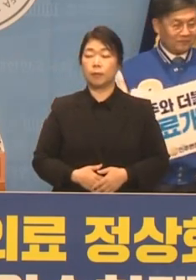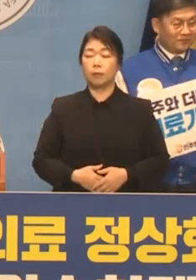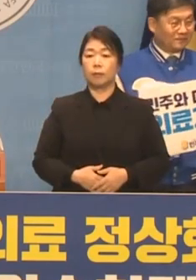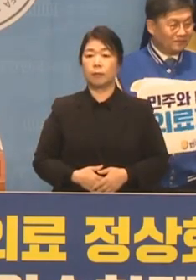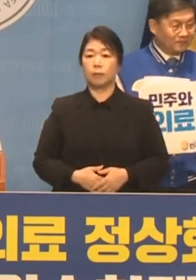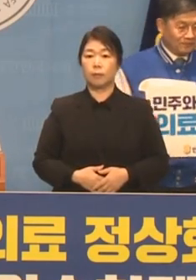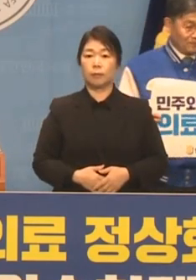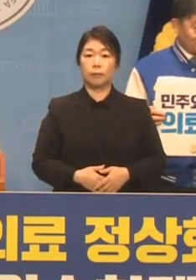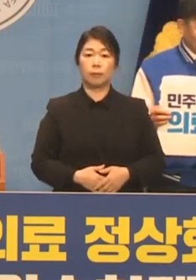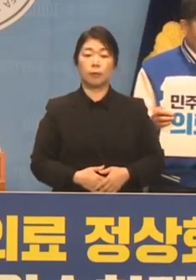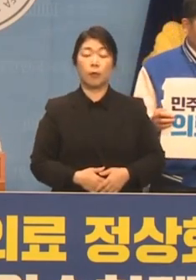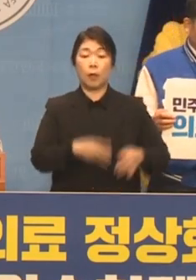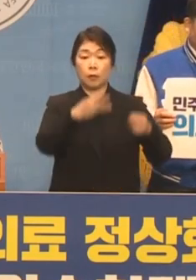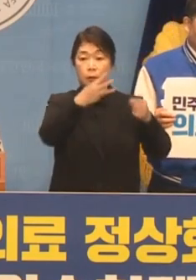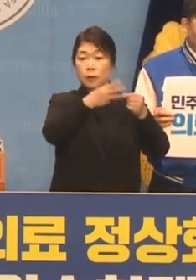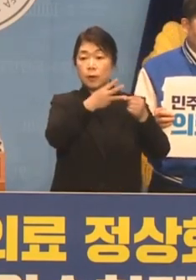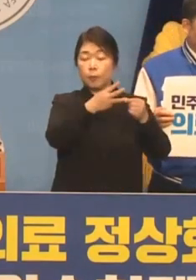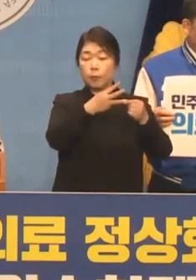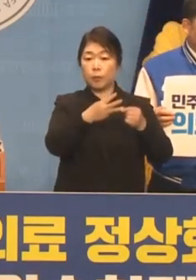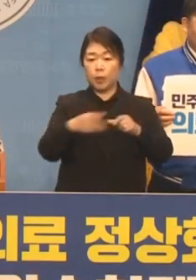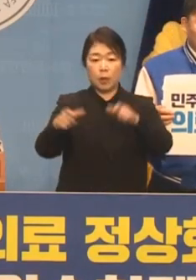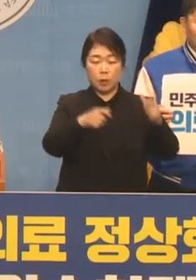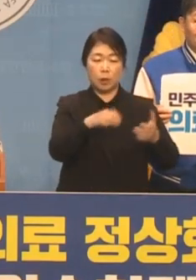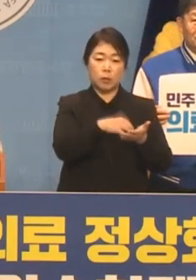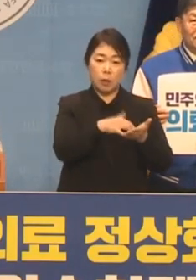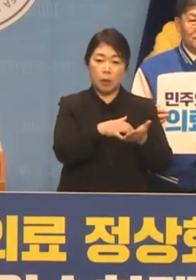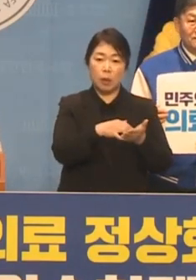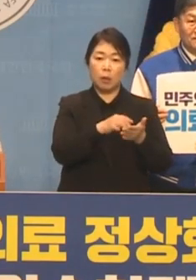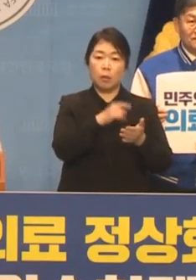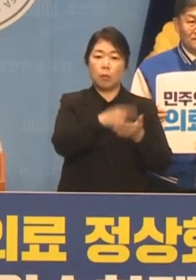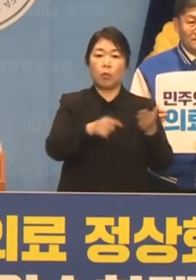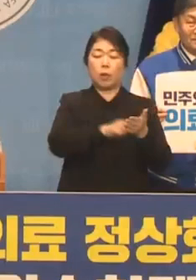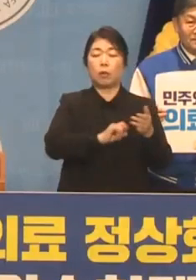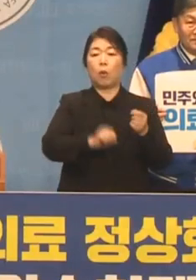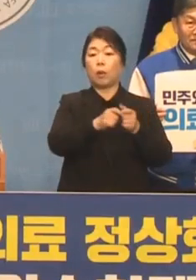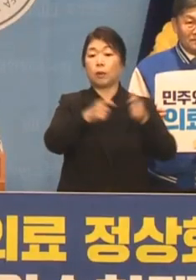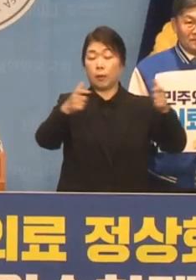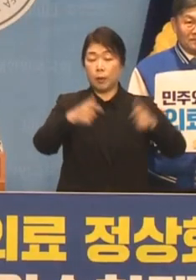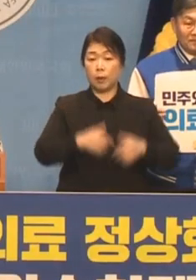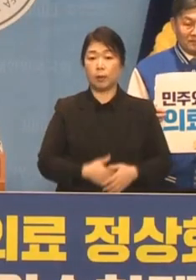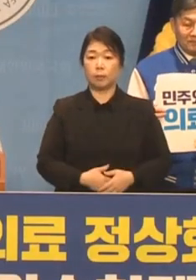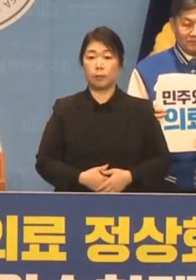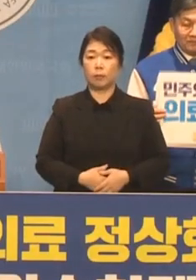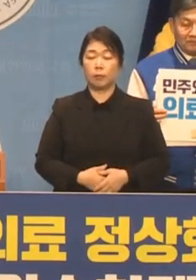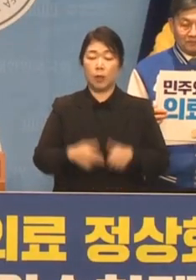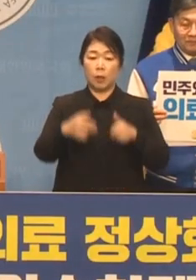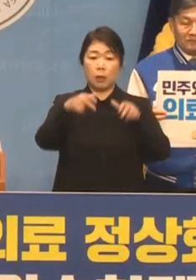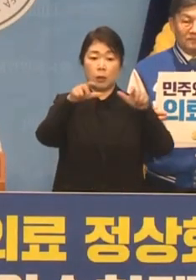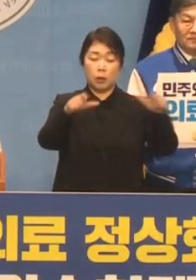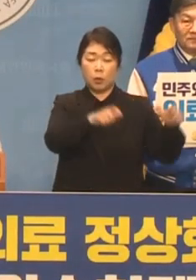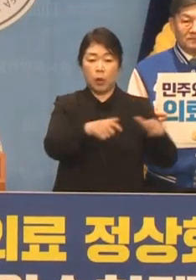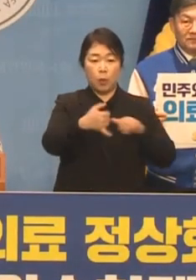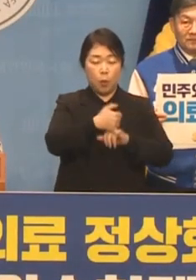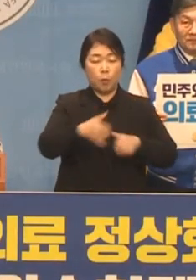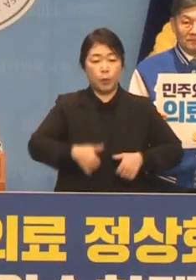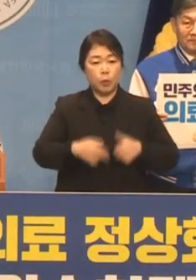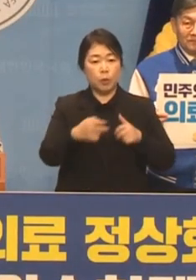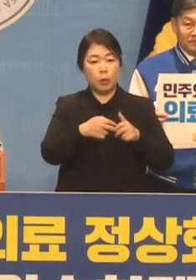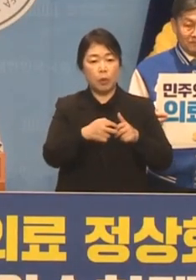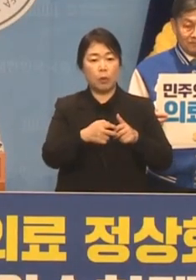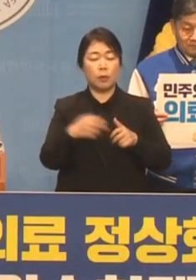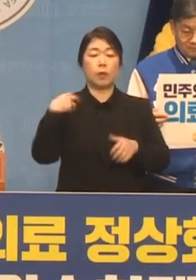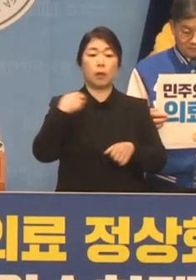있니다 셋째 지역 수가 보상을 확대 적용하겠습니다 지역 필수 의료 책임제를 시행하는